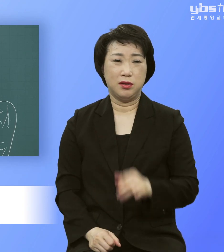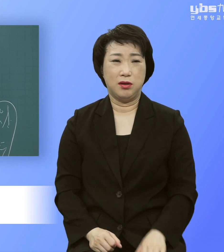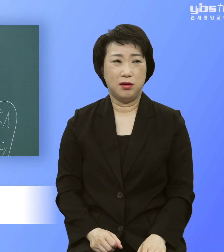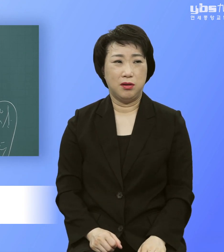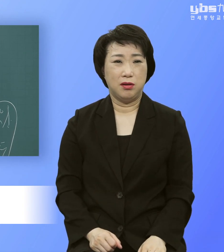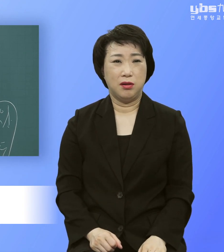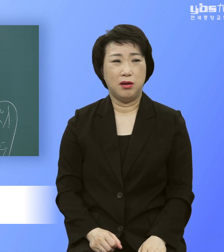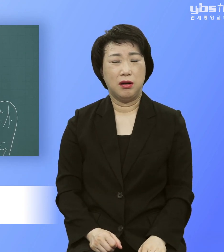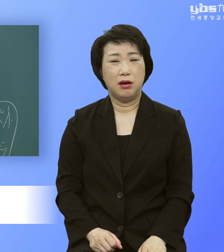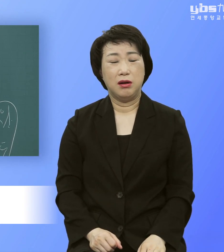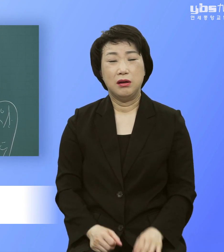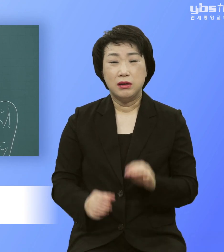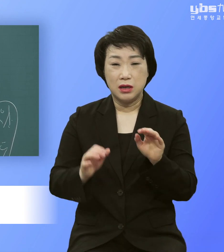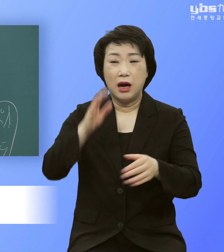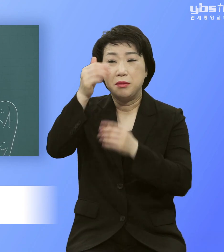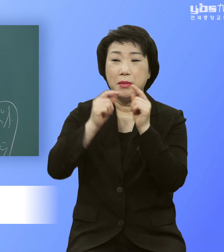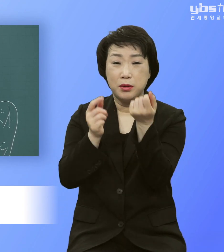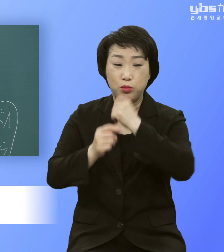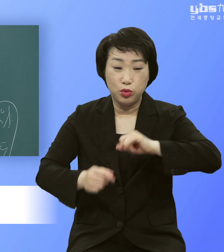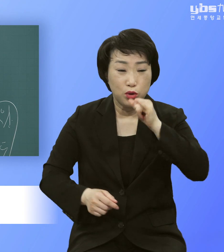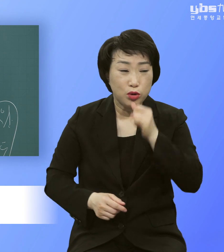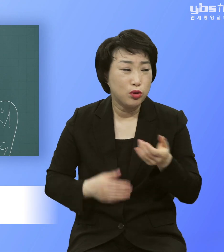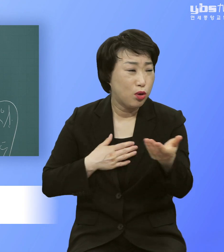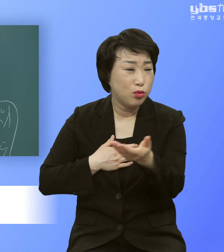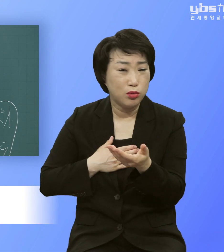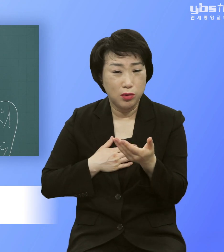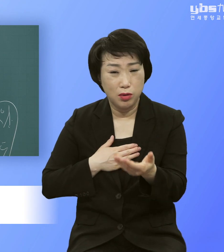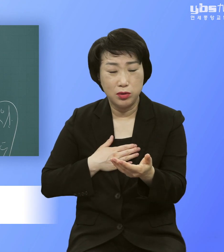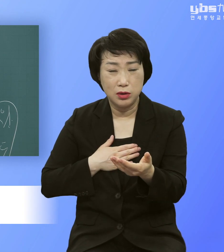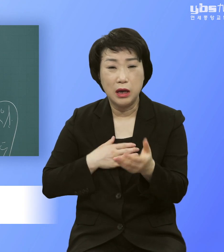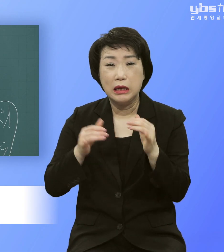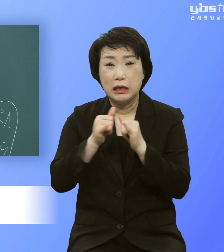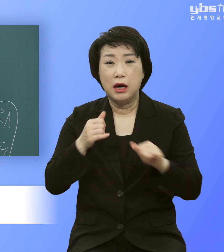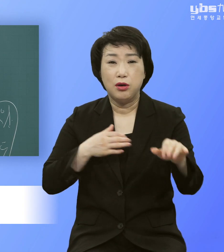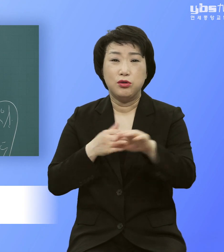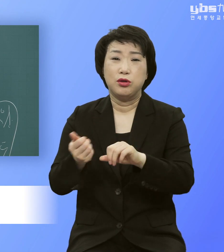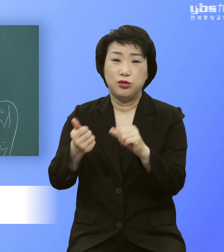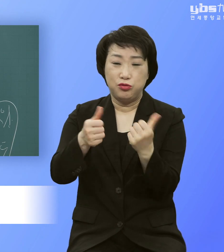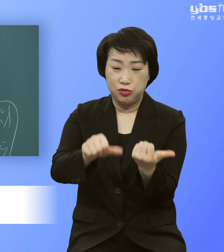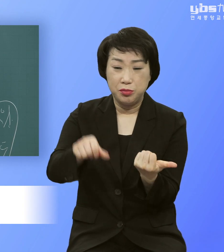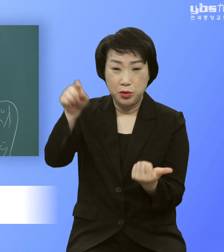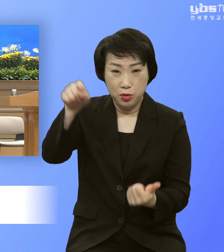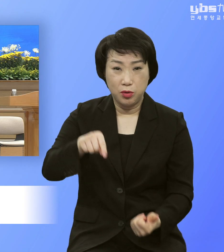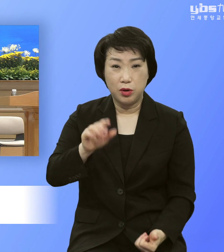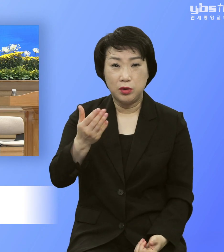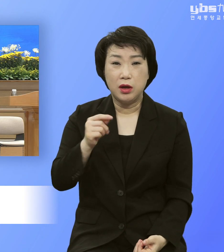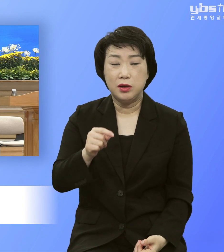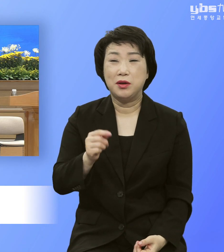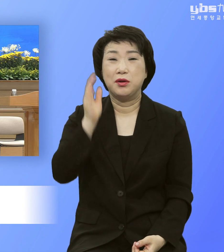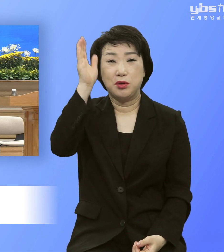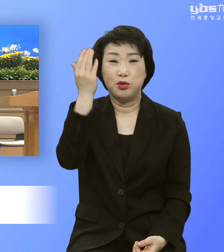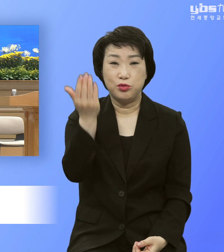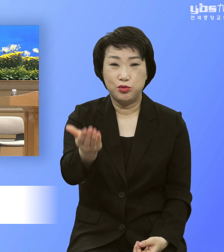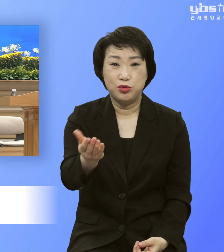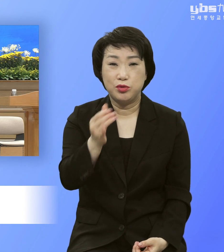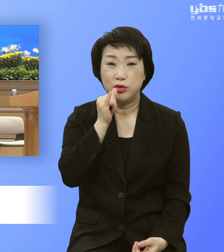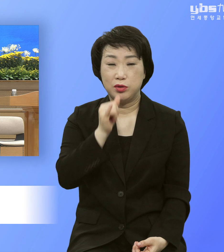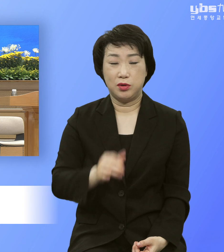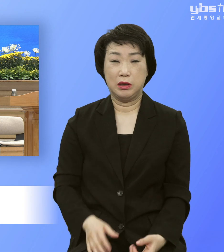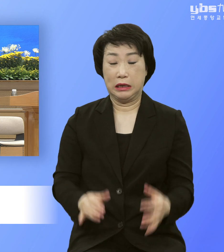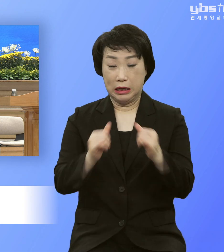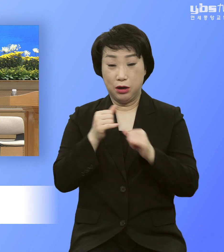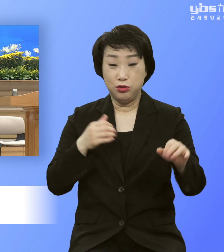말이에요. 그래서 하나님 말씀 불순종으로 말미암아 인간이 죽게 됐다. 이걸 말하는 거예요.